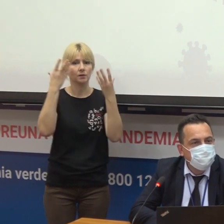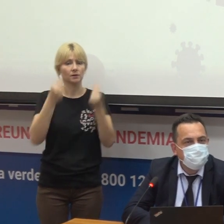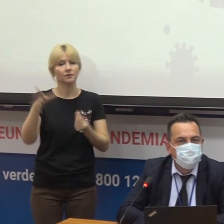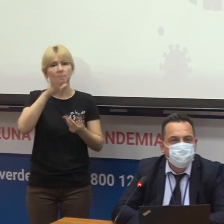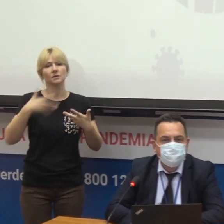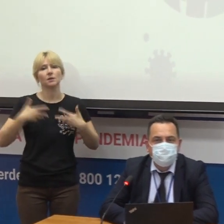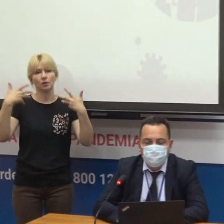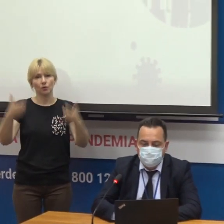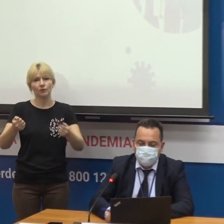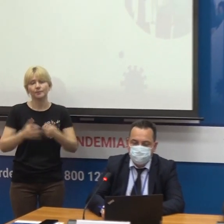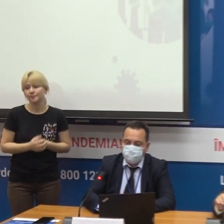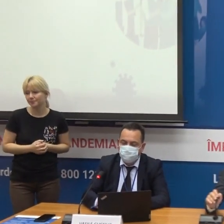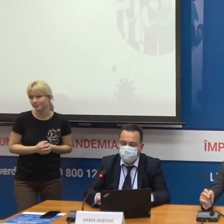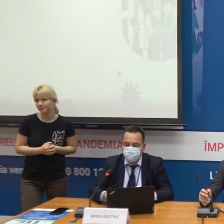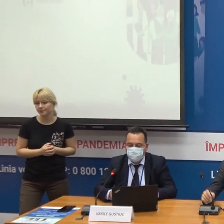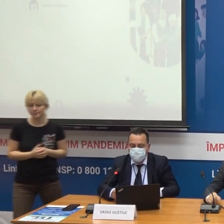Sănătate!